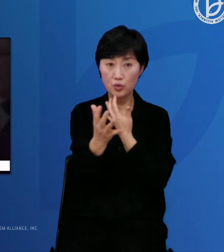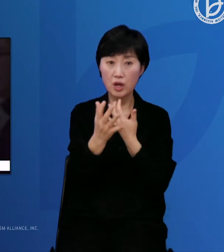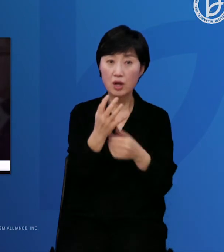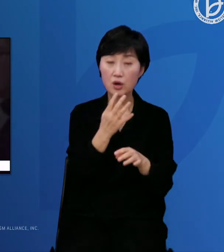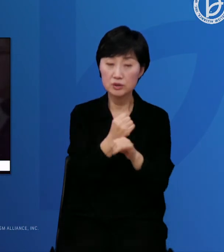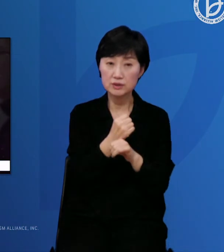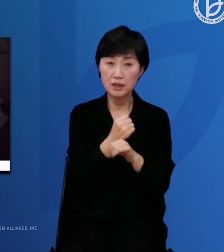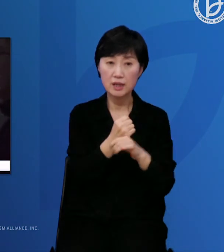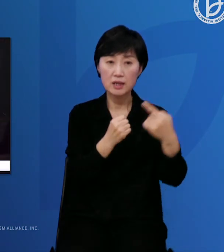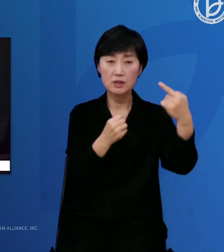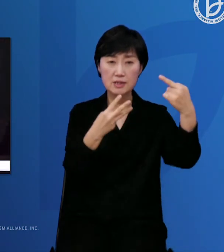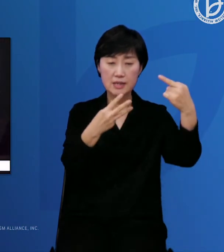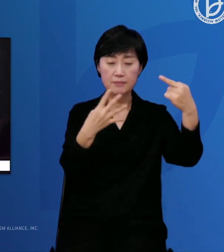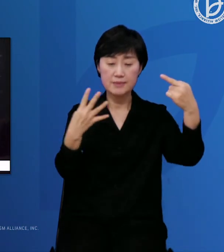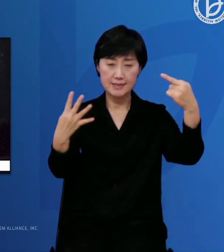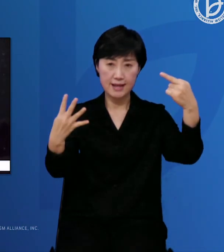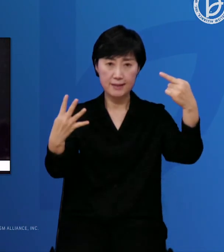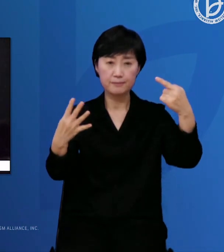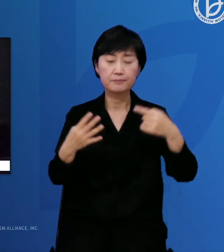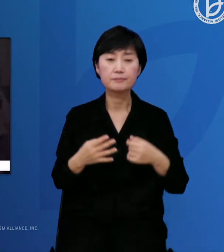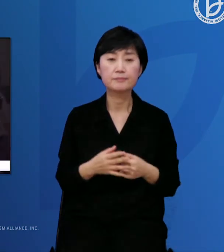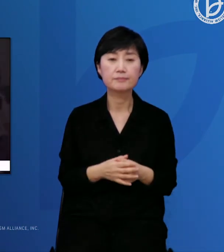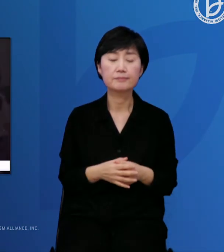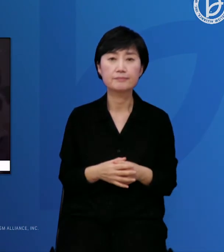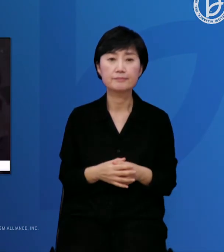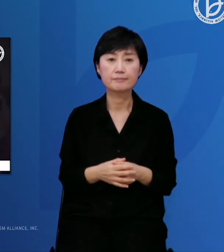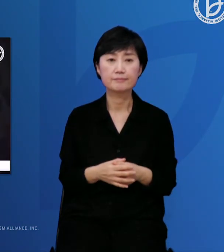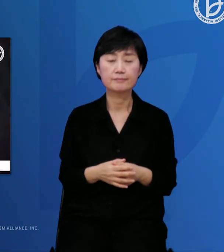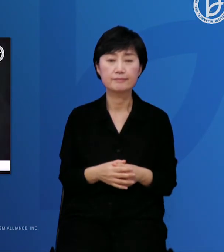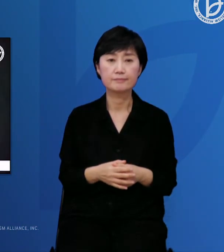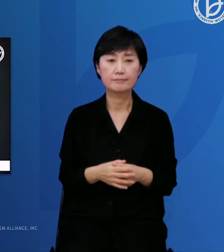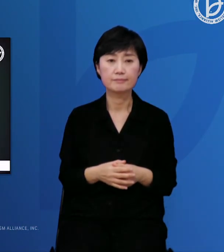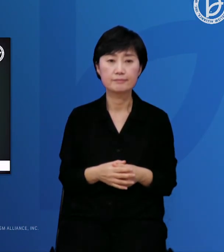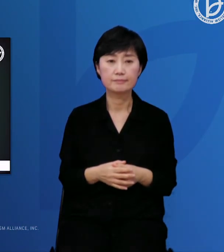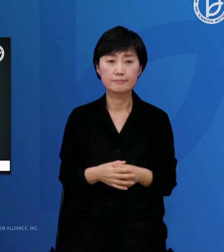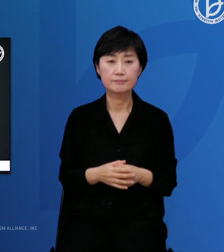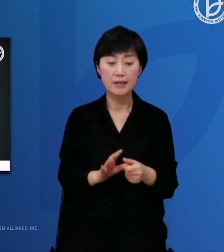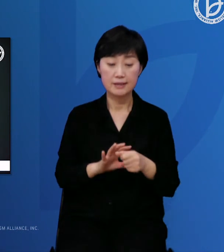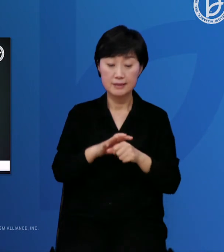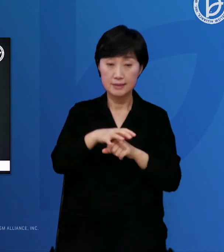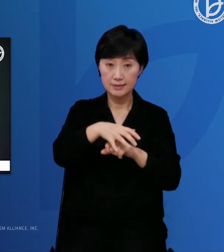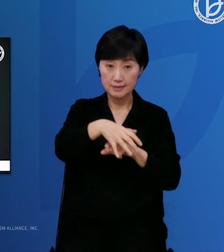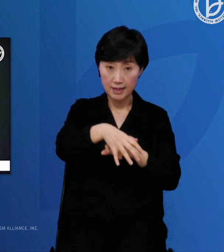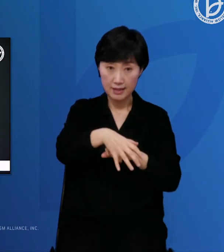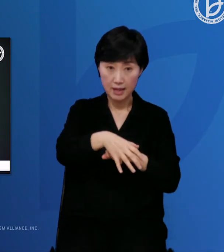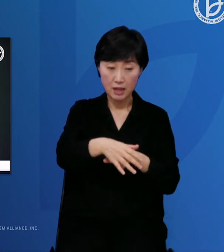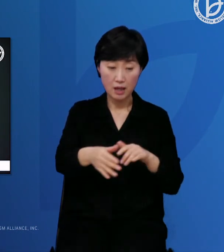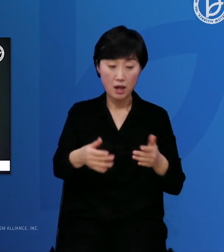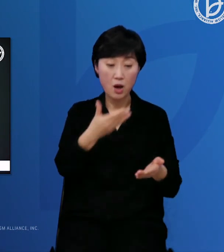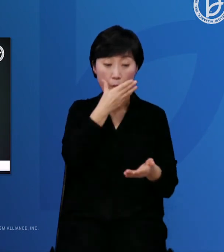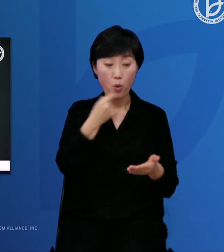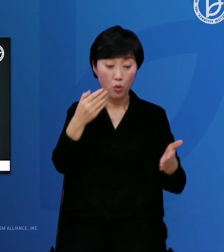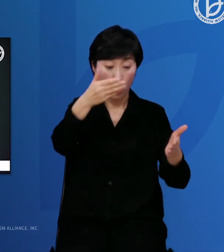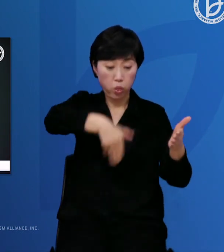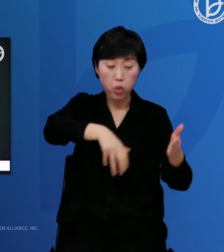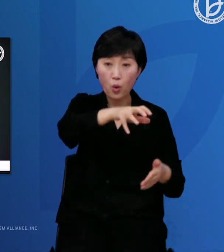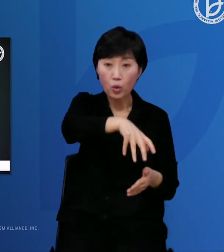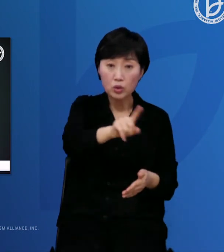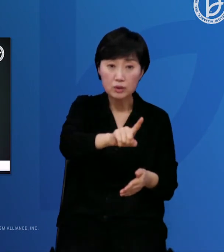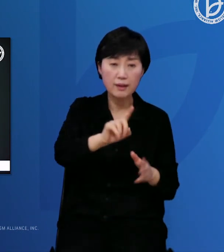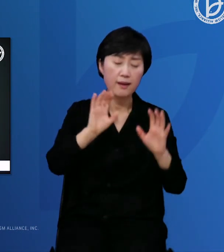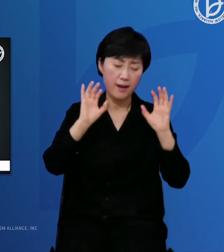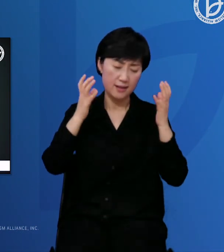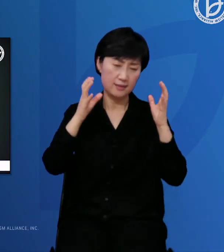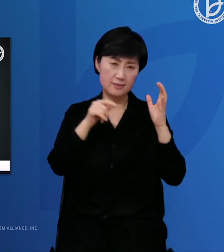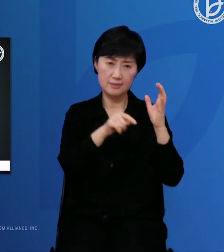4일 제123 RUTC 응답 24. 전 세계 가장 빈 곳이 어디냐? 아이들입니다.